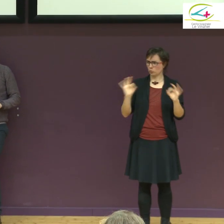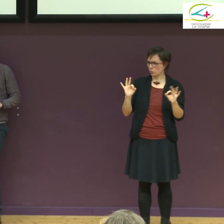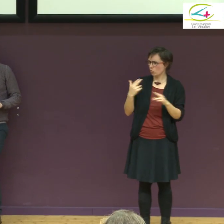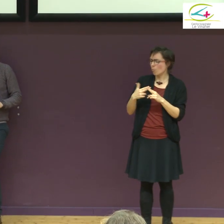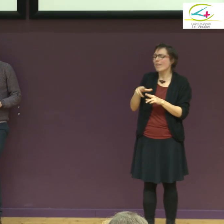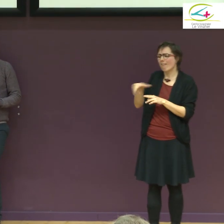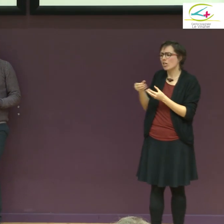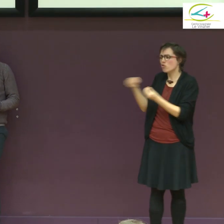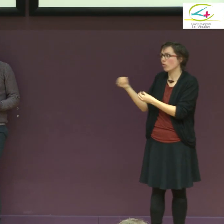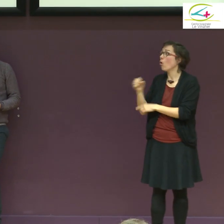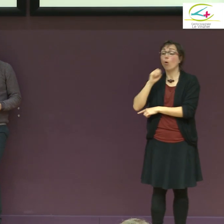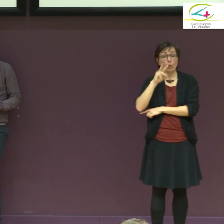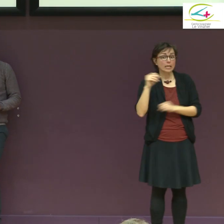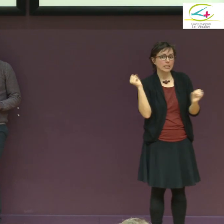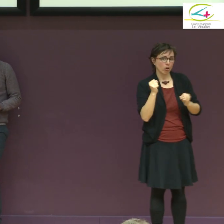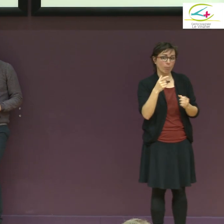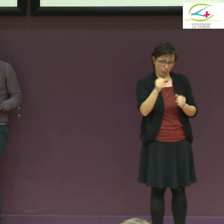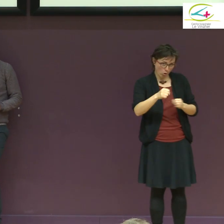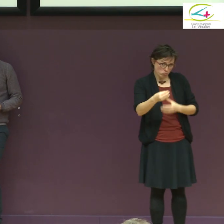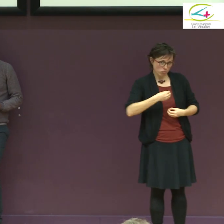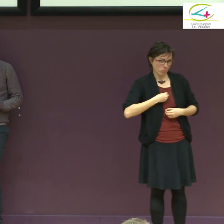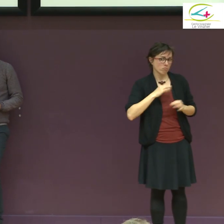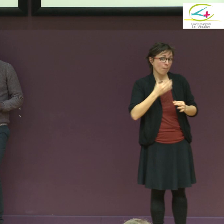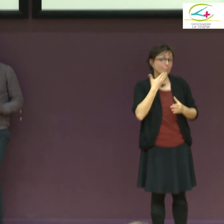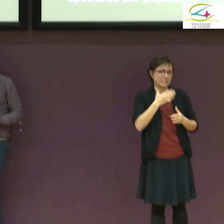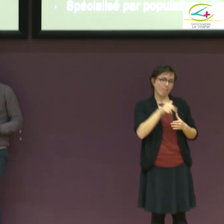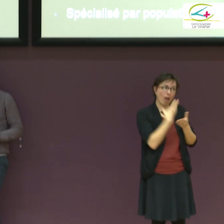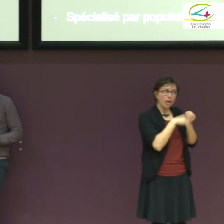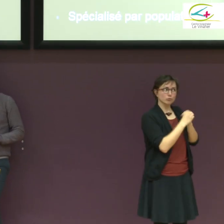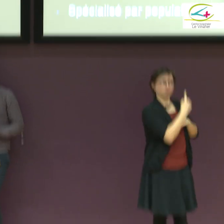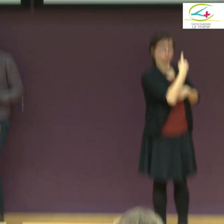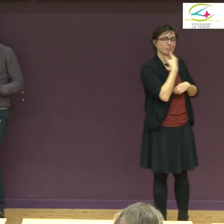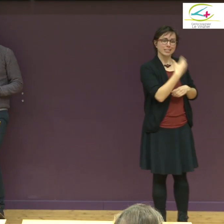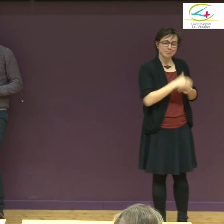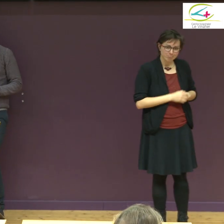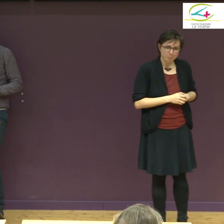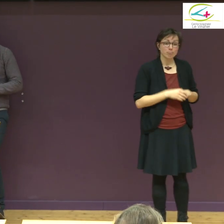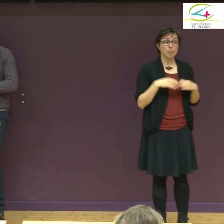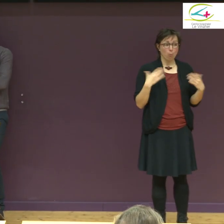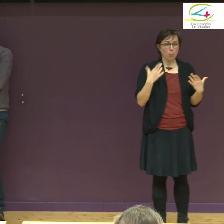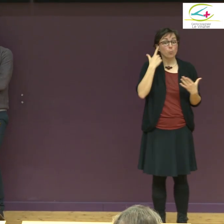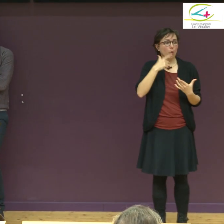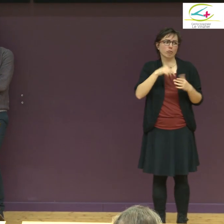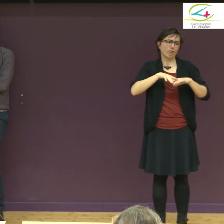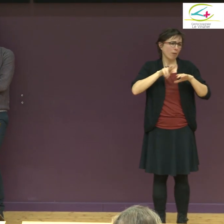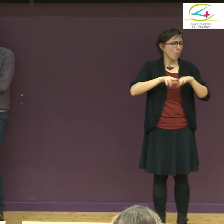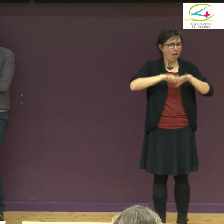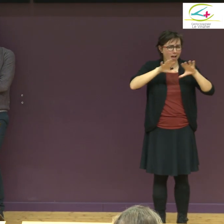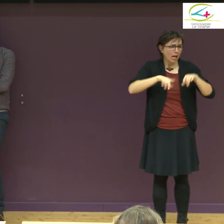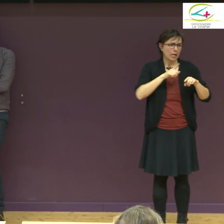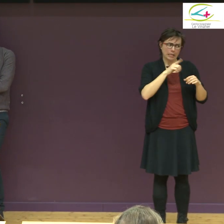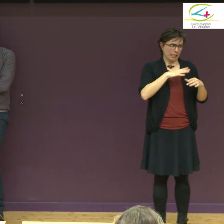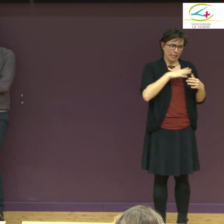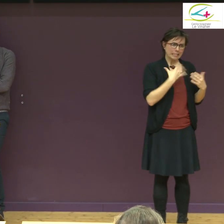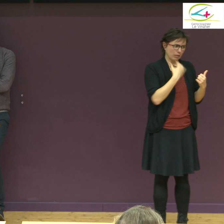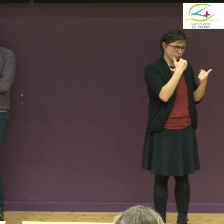Ok. Est-ce que sur on est preneur, on mettra à jour nos outils. Donc voilà. Donc tout ça pour vous dire qu'il y a énormément de choses qui existent et en fait